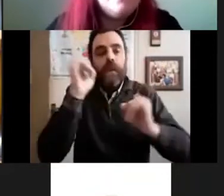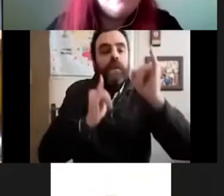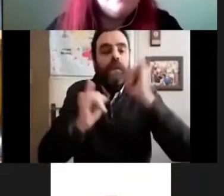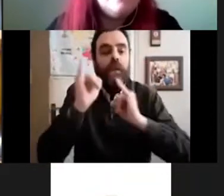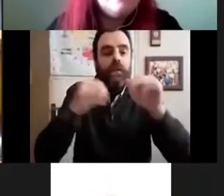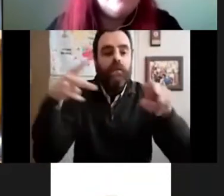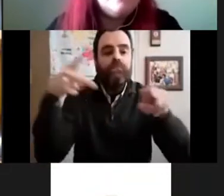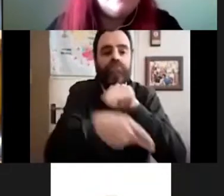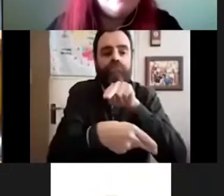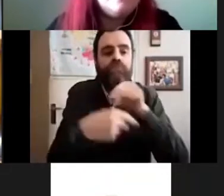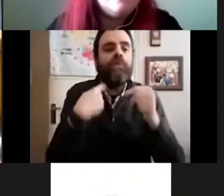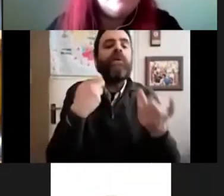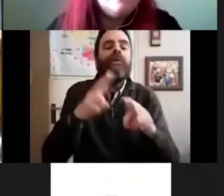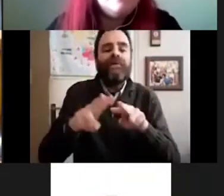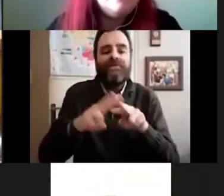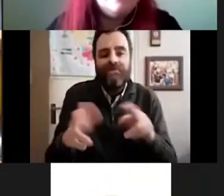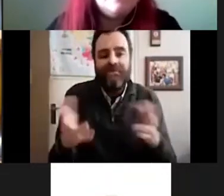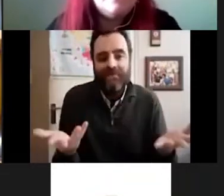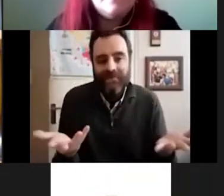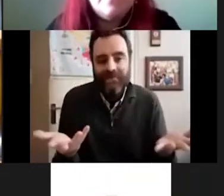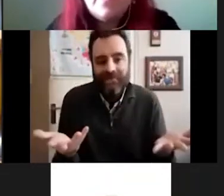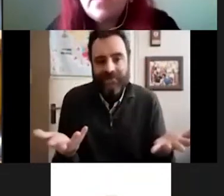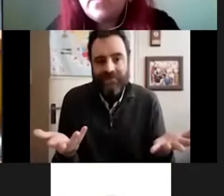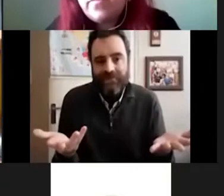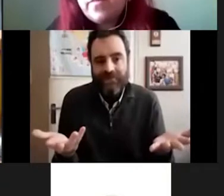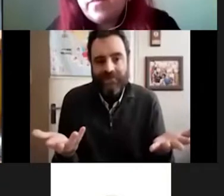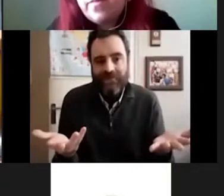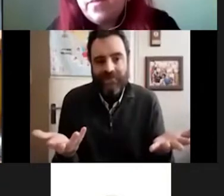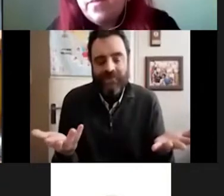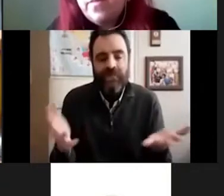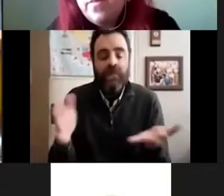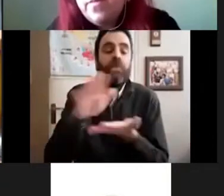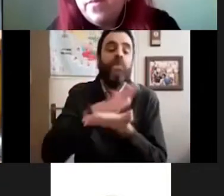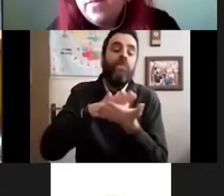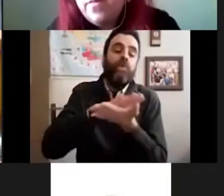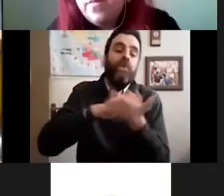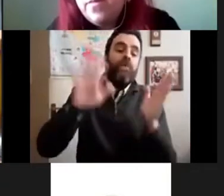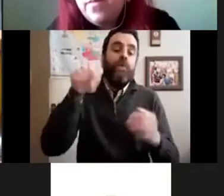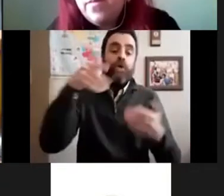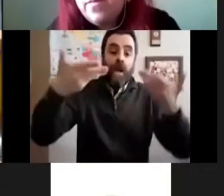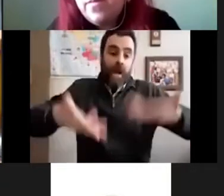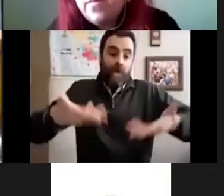sé, depende, por ejemplo, si el internet se corta, ¿qué vamos a hacer?